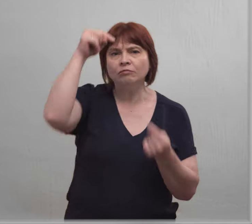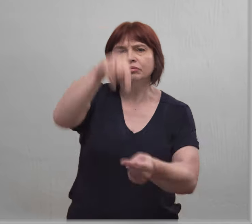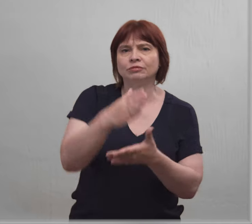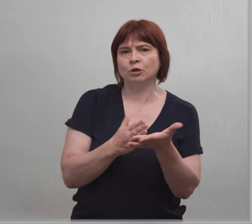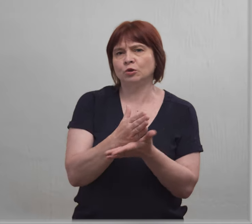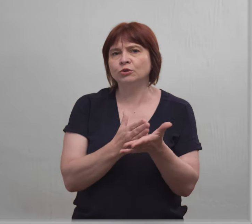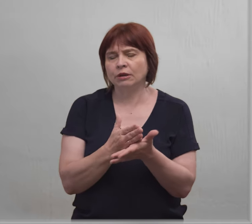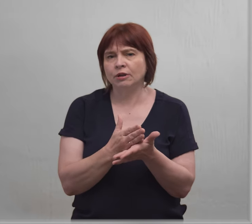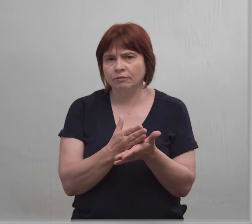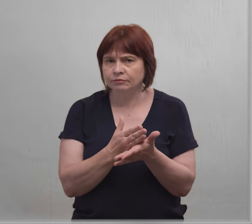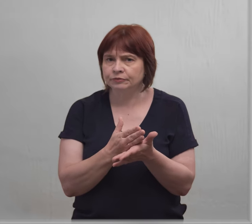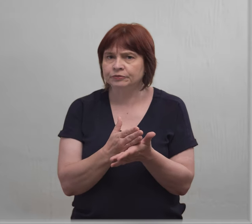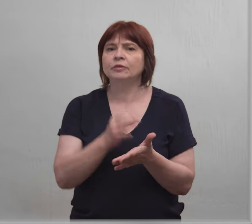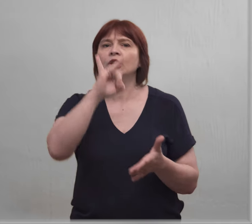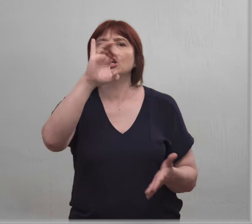в Исходе,